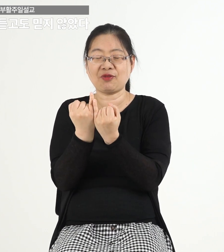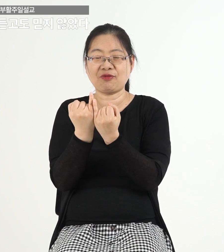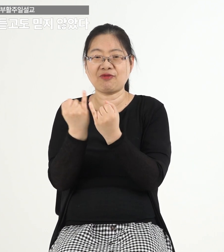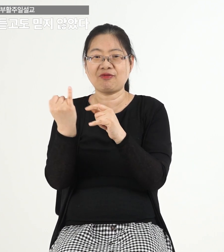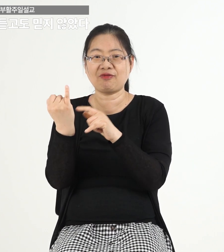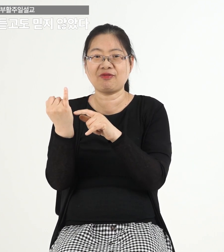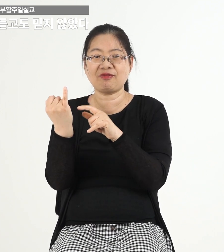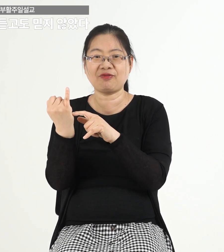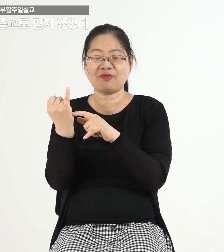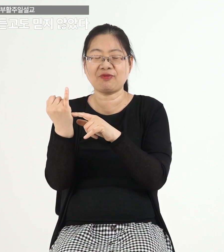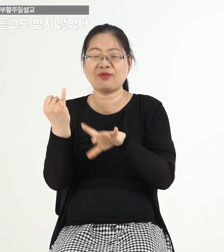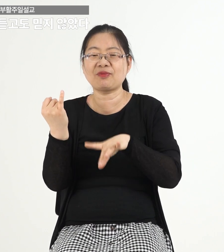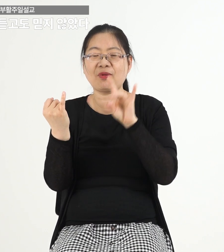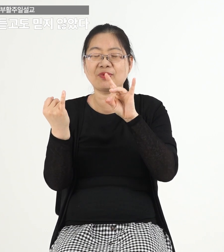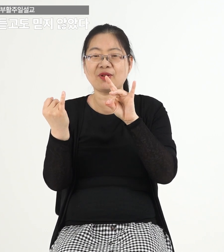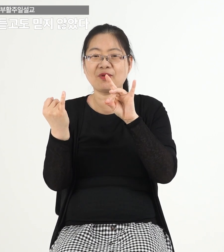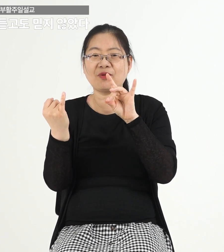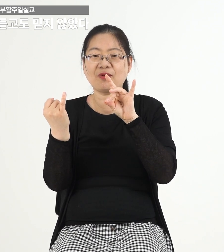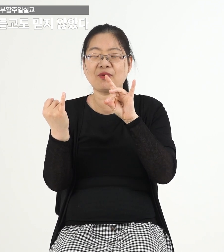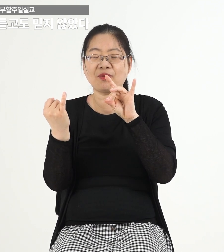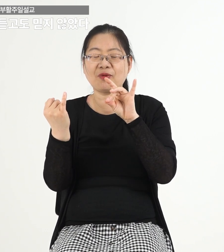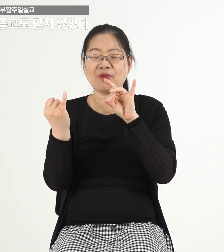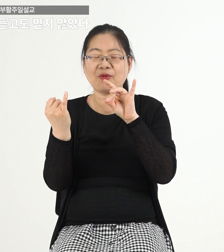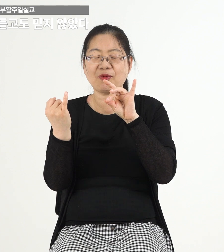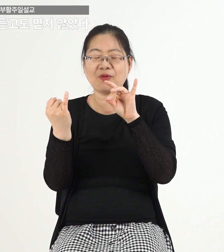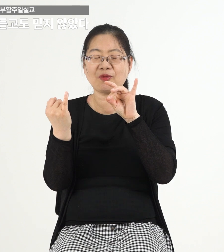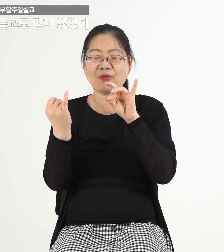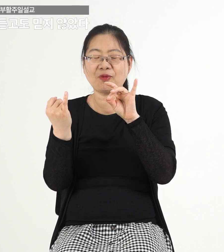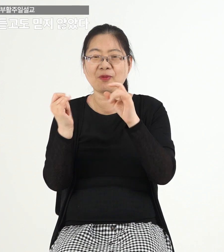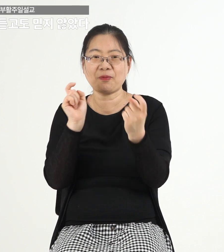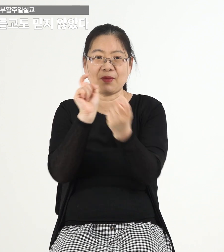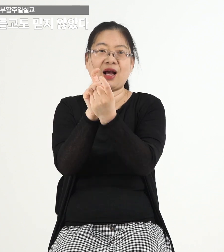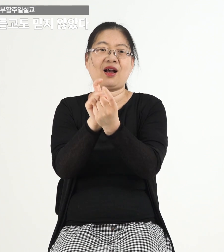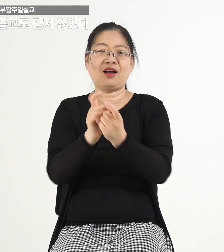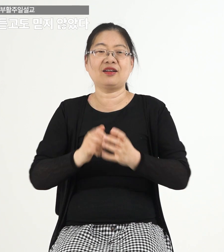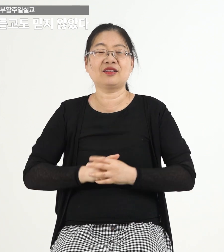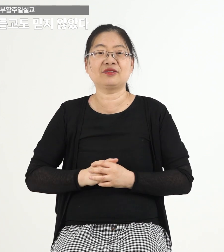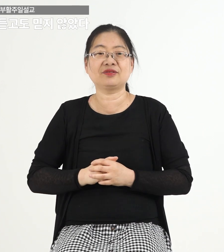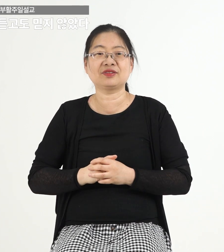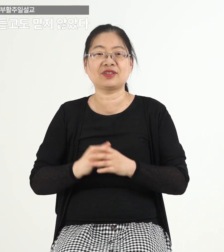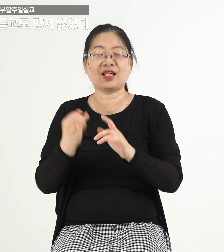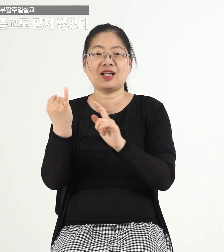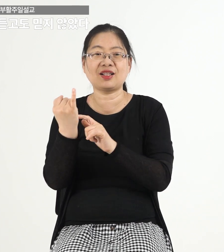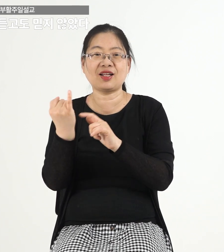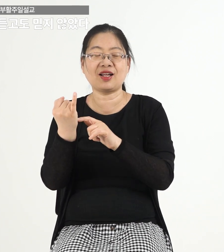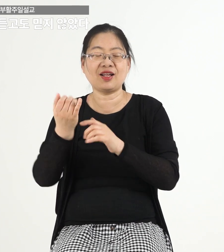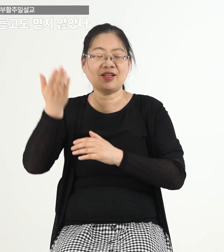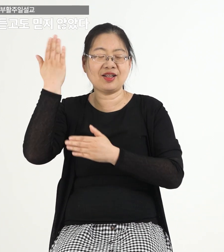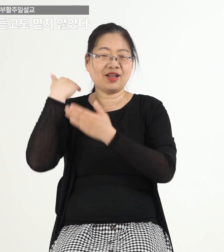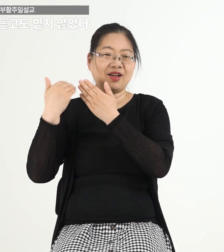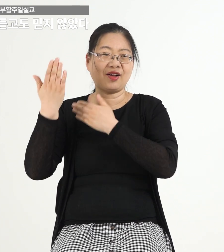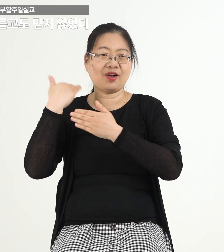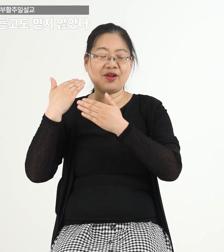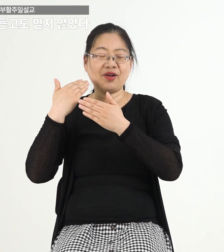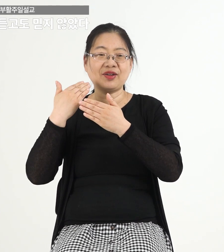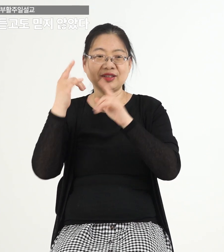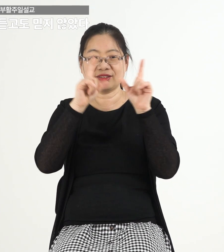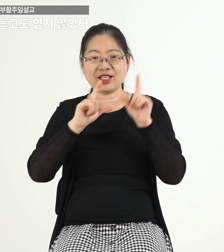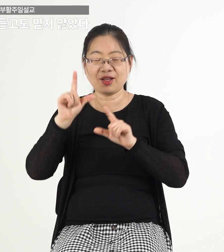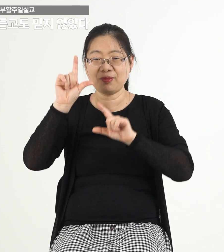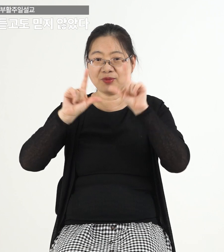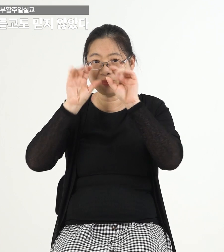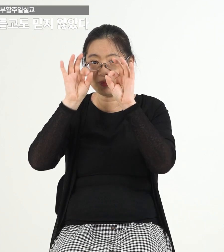여성이 목격자가 됩니다. 더더군다나 이 여인의 전력을 성경에서 찾아보면